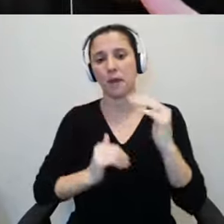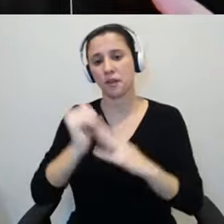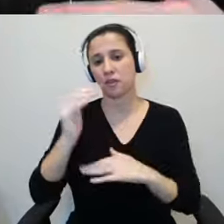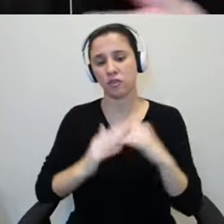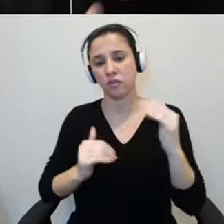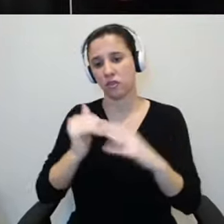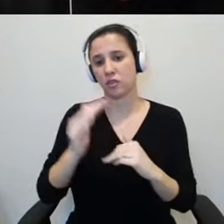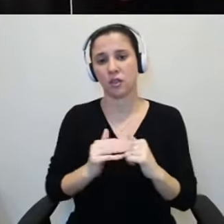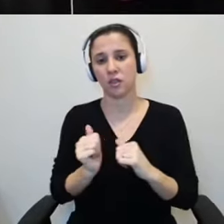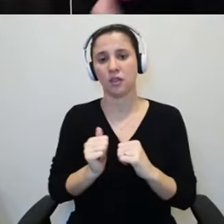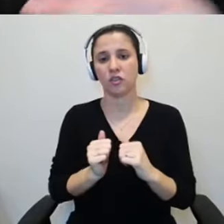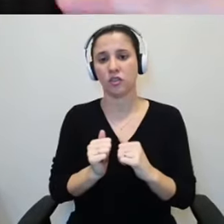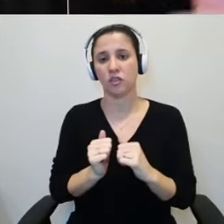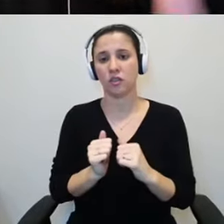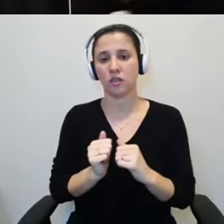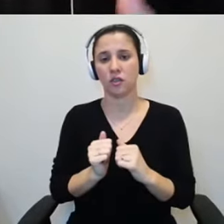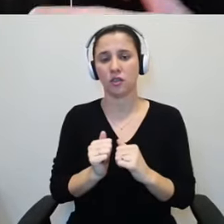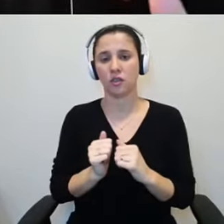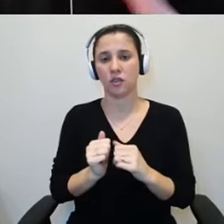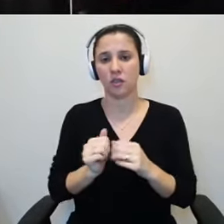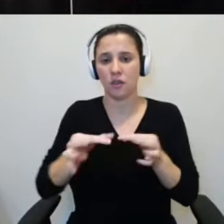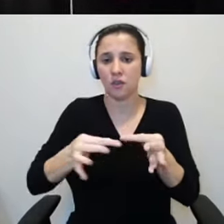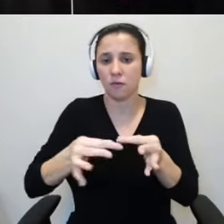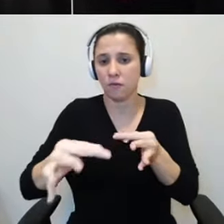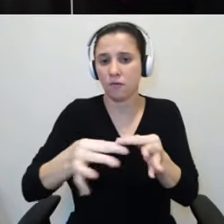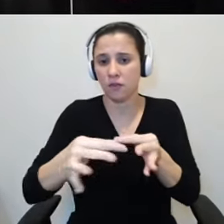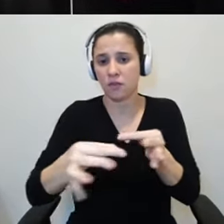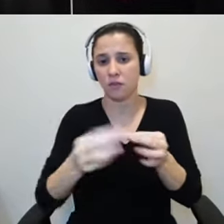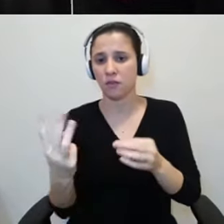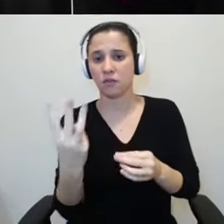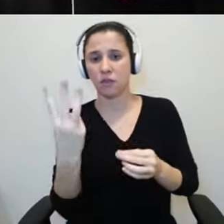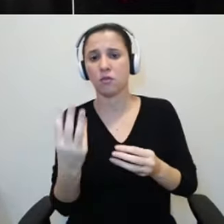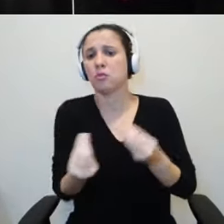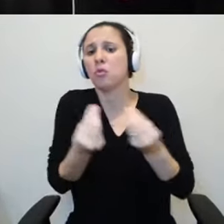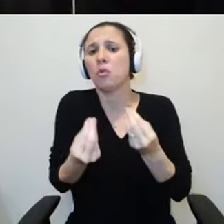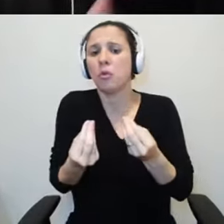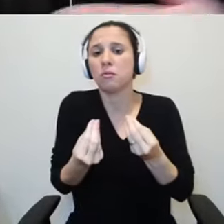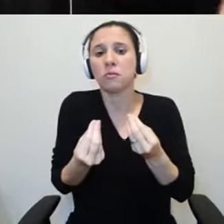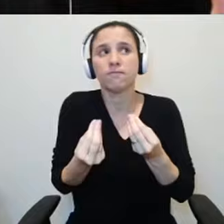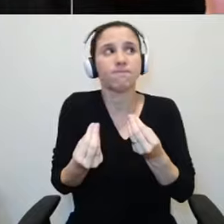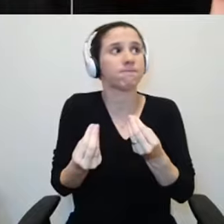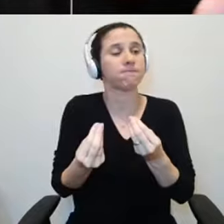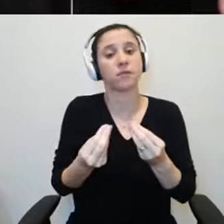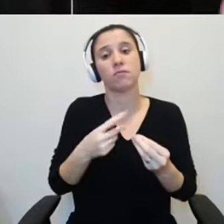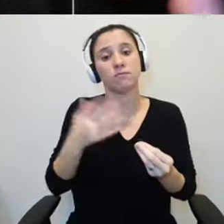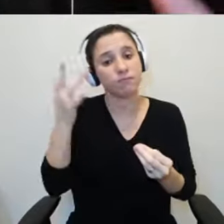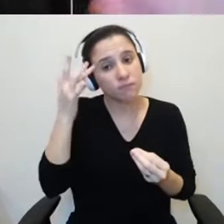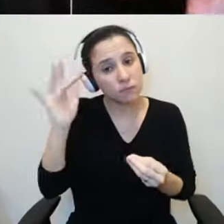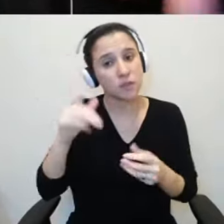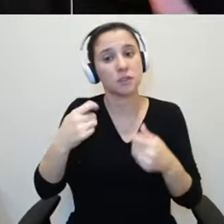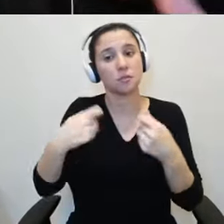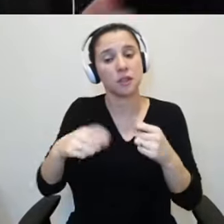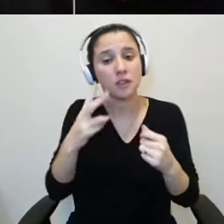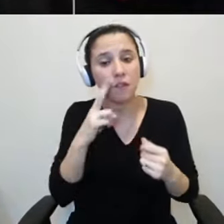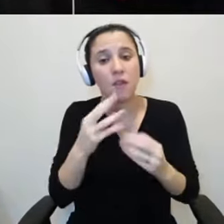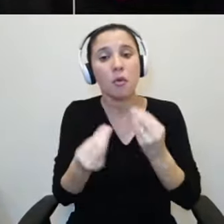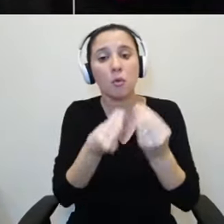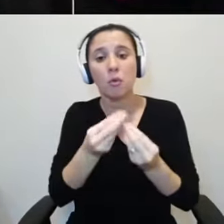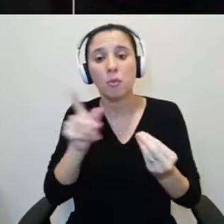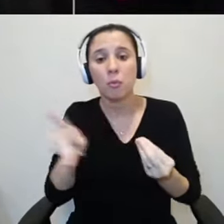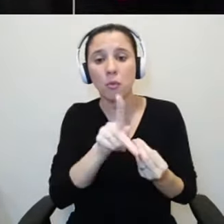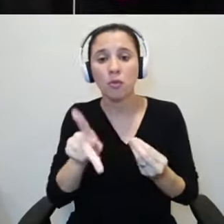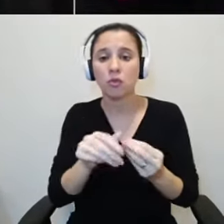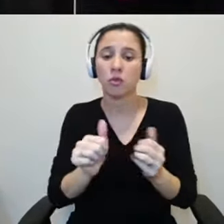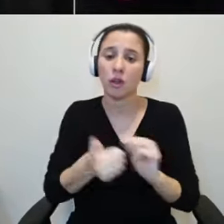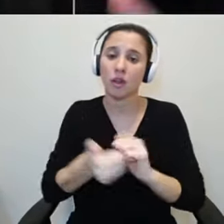gente saber. Vai depender justamente dessa adaptação que os professores vão tentar fazer. E caso tiver possibilidade e tudo mais